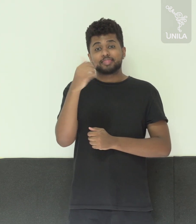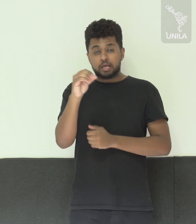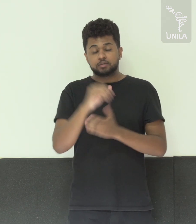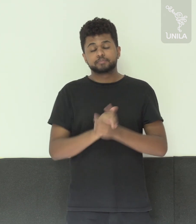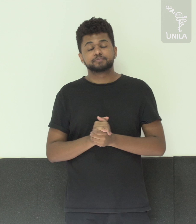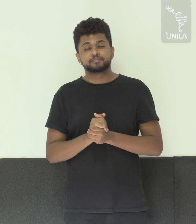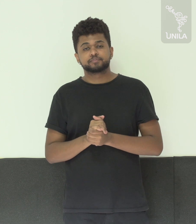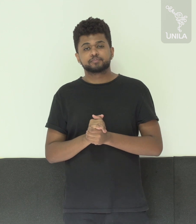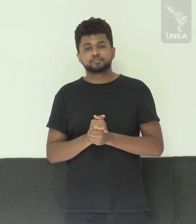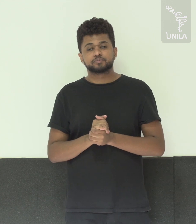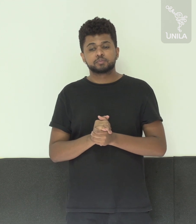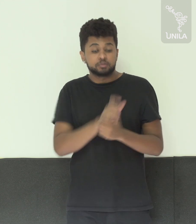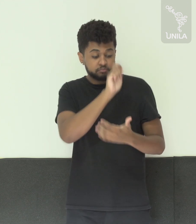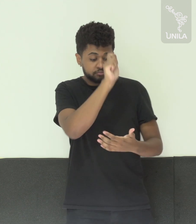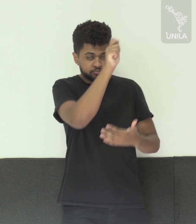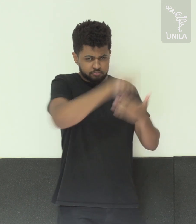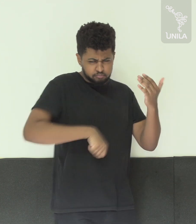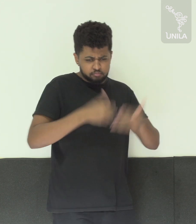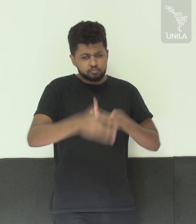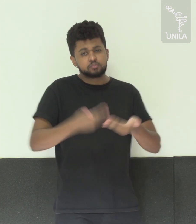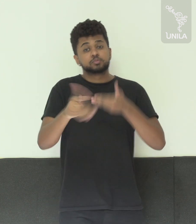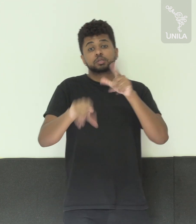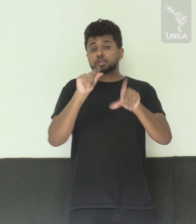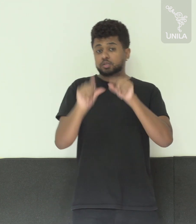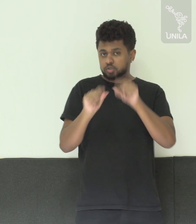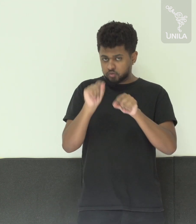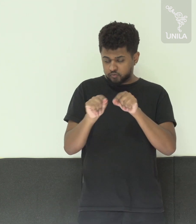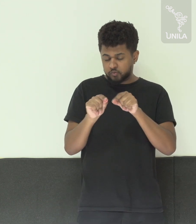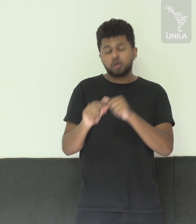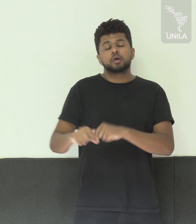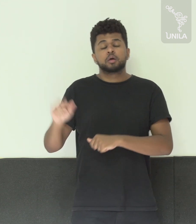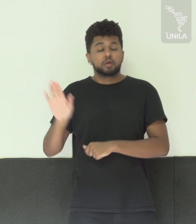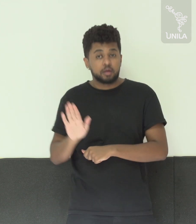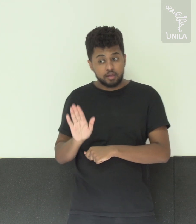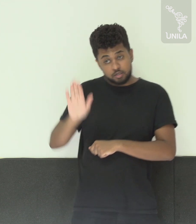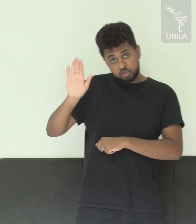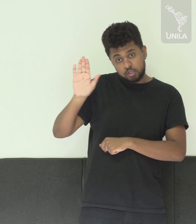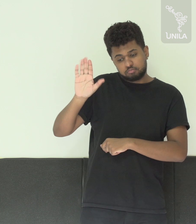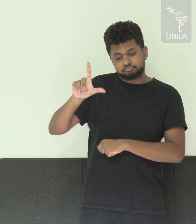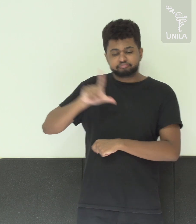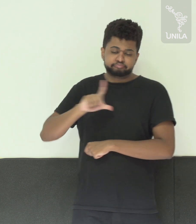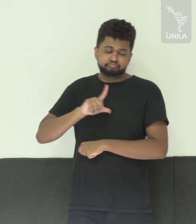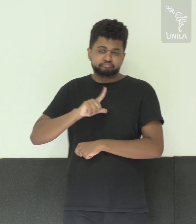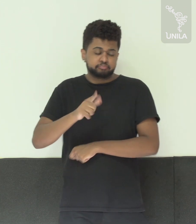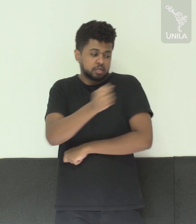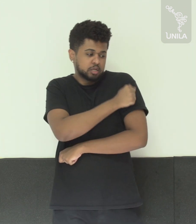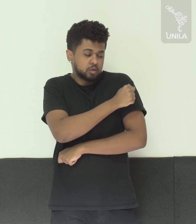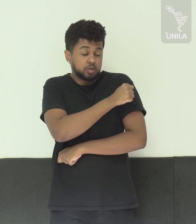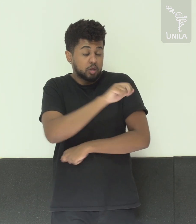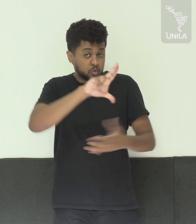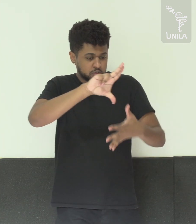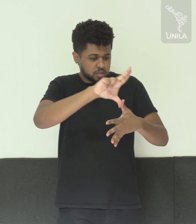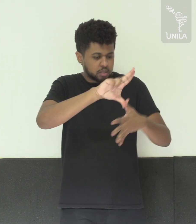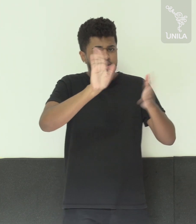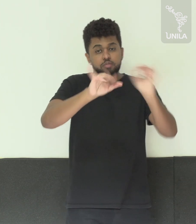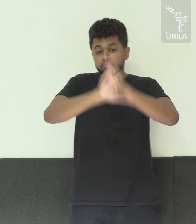4.10 Ao se inscrever no presente processo seletivo, o candidato autoriza a UNILA, desde já,